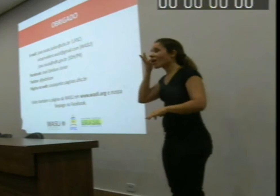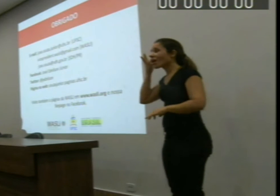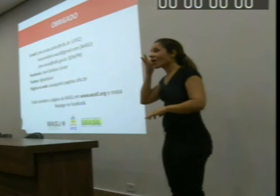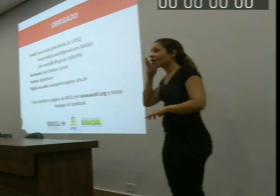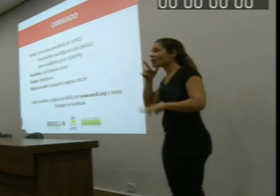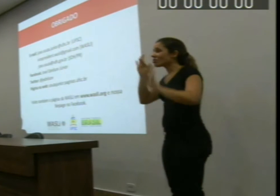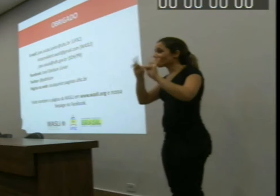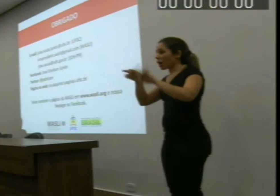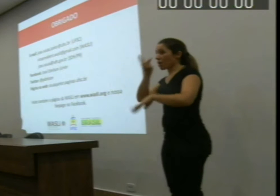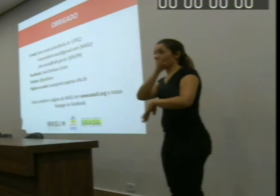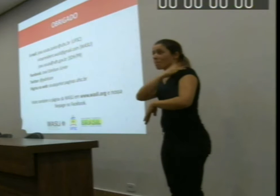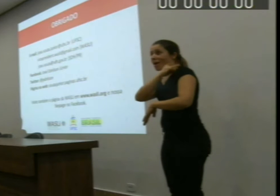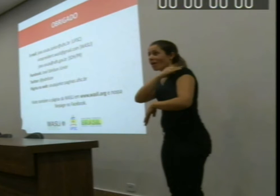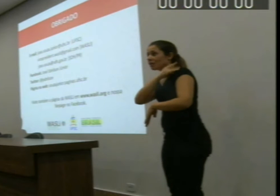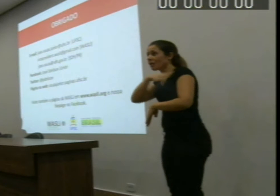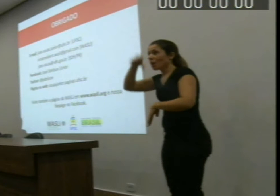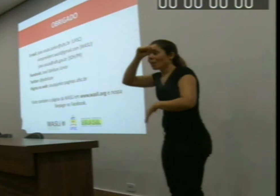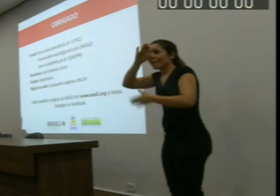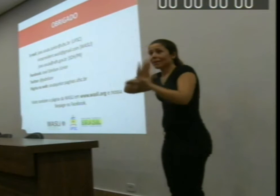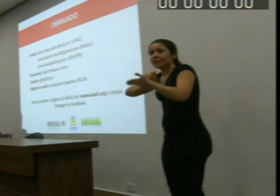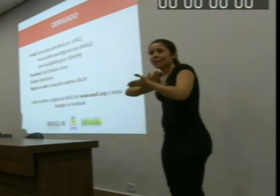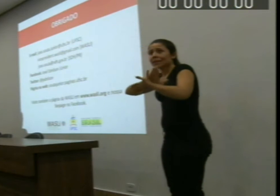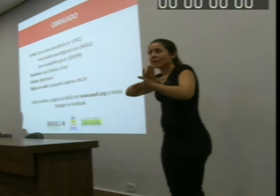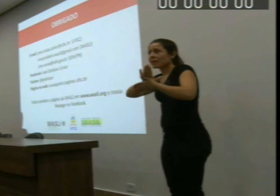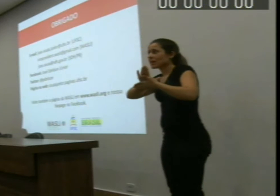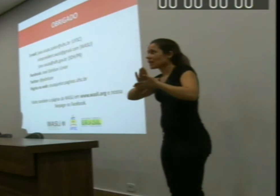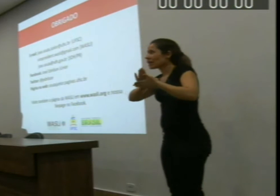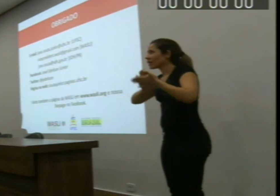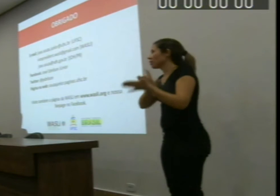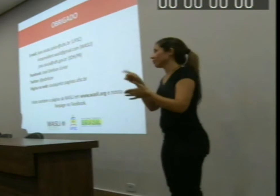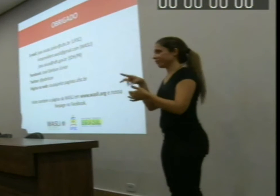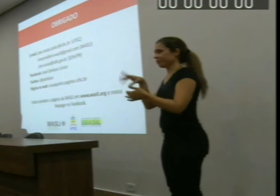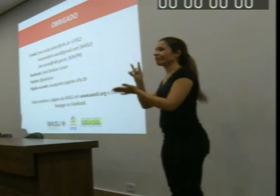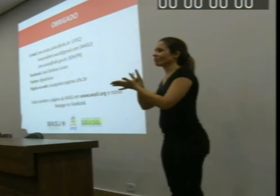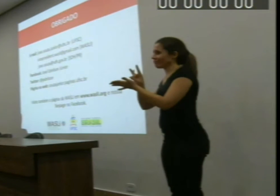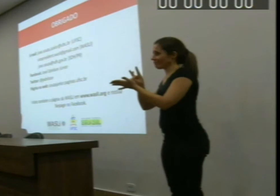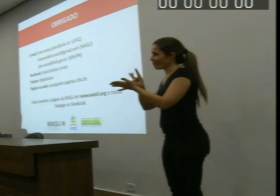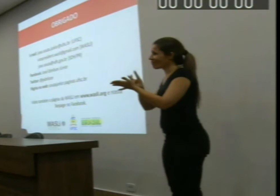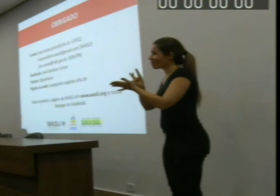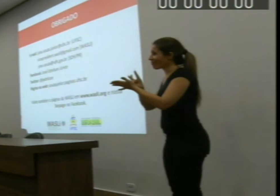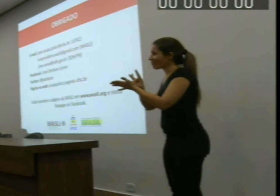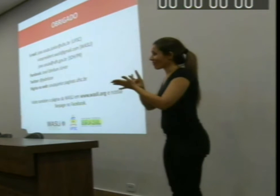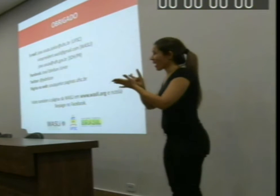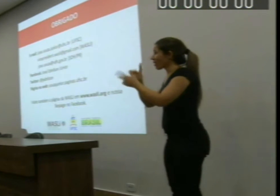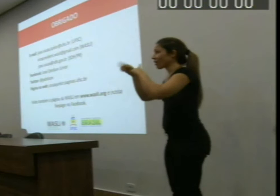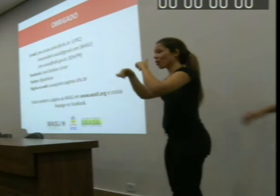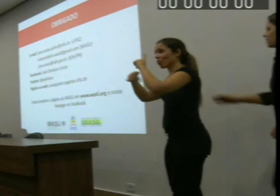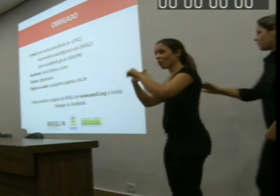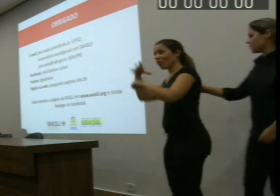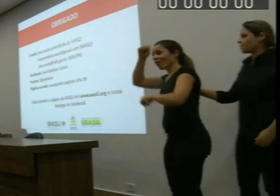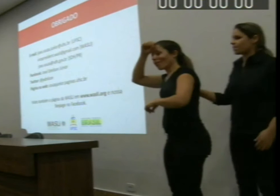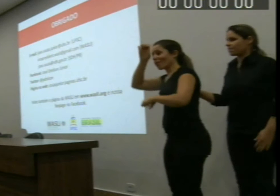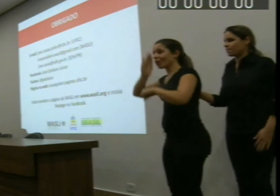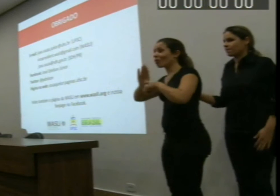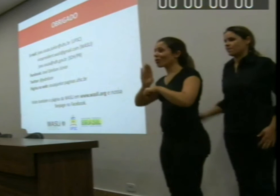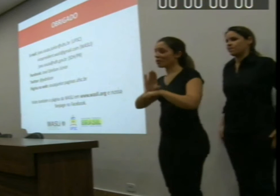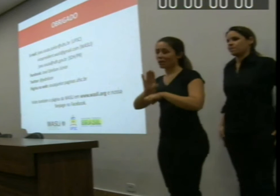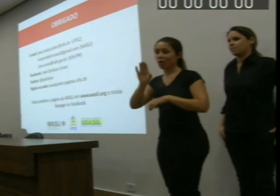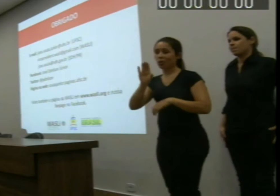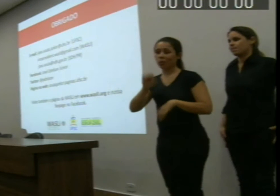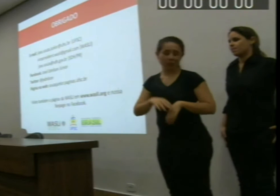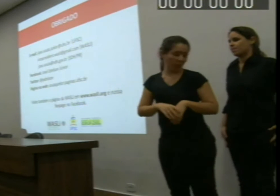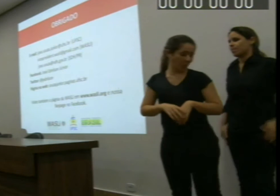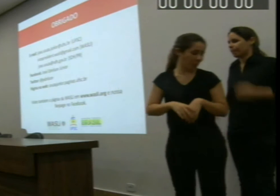ensino médio sem aprender nada Ah isso é verdade isso é verdade isso é verdade você é é a gente também não pode